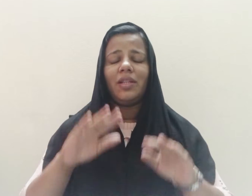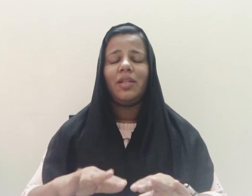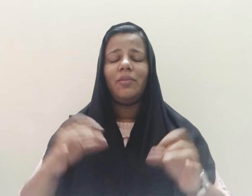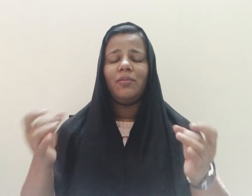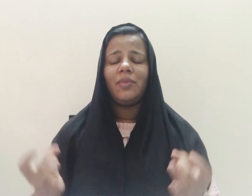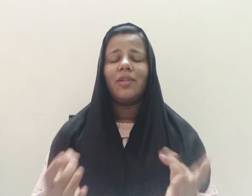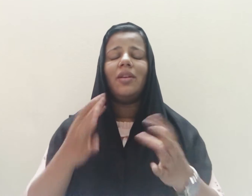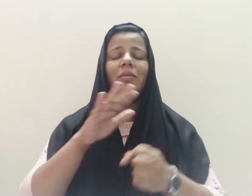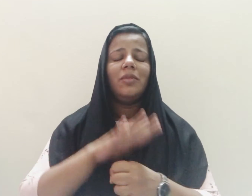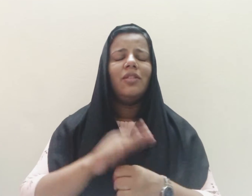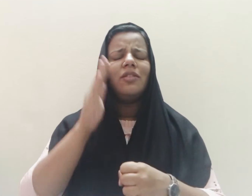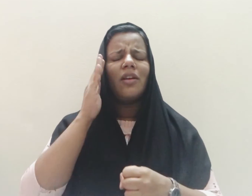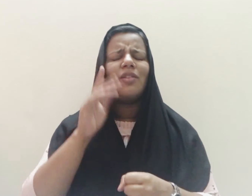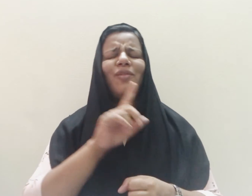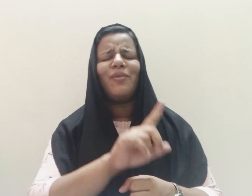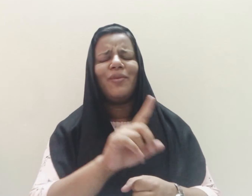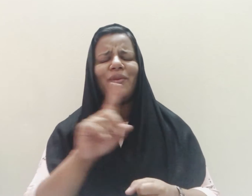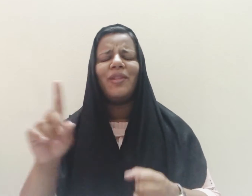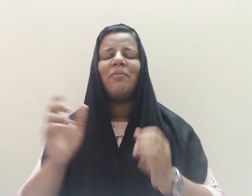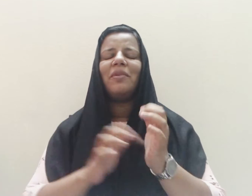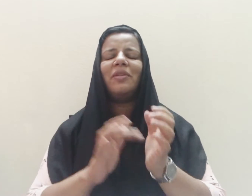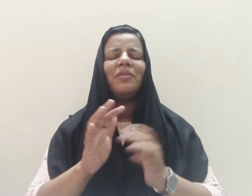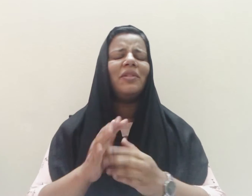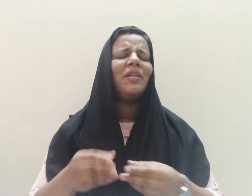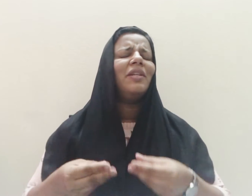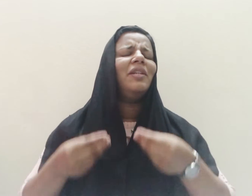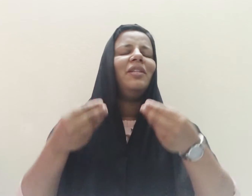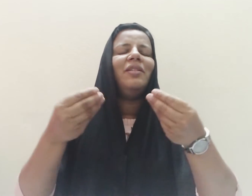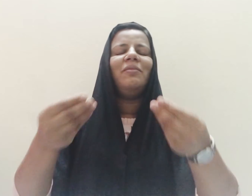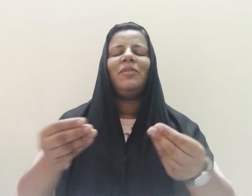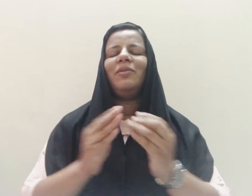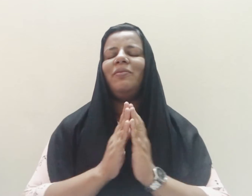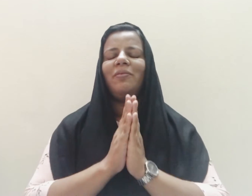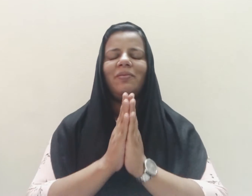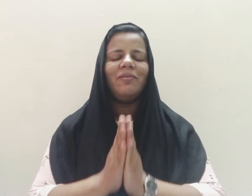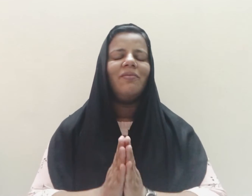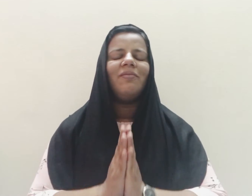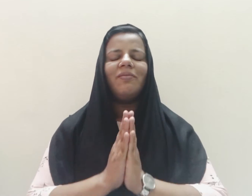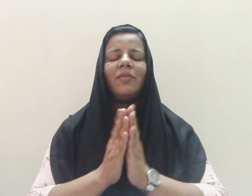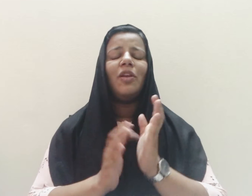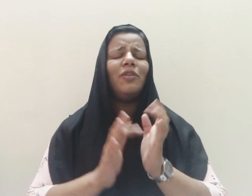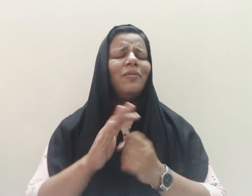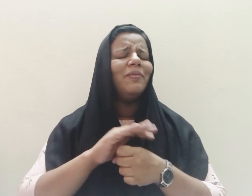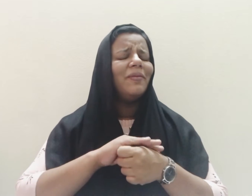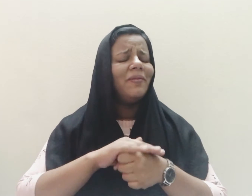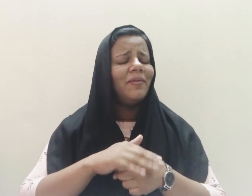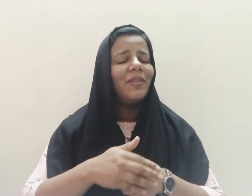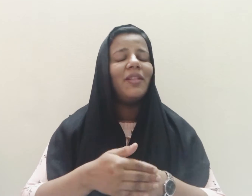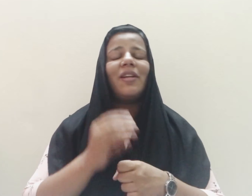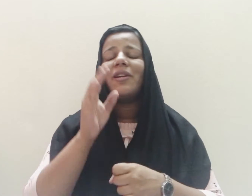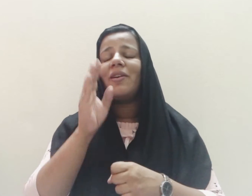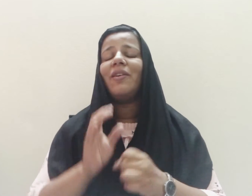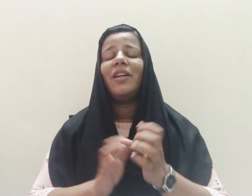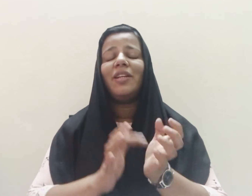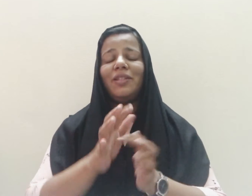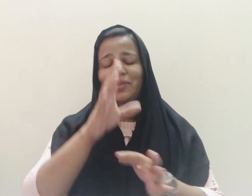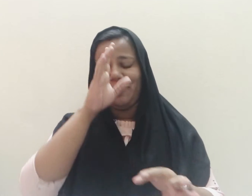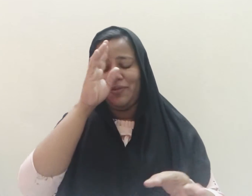ഈ ശബ്ദം കേൾക്കുന്ന ഓരോ മക്കളെ അങ്ങയുടെ പൊന്നുകരങ്ങളിൽ ഏൽപ്പിച്ച് പ്രാർത്ഥിക്കുക. അങ്ങ് മതിയായ ദൈവമാണല്ലോ കർത്താവ്, അങ്ങ് വിശ്വസ്ത